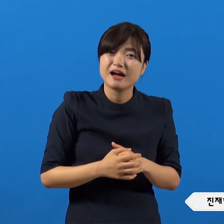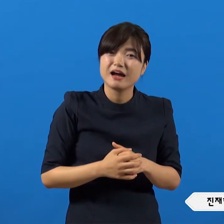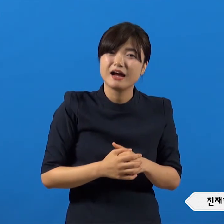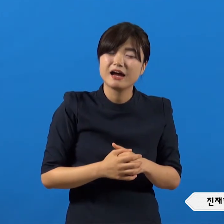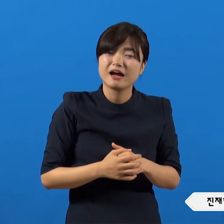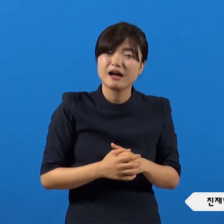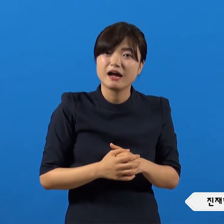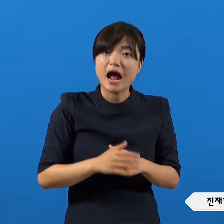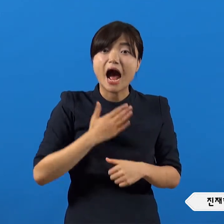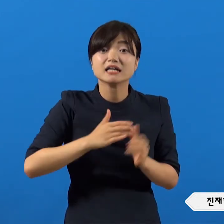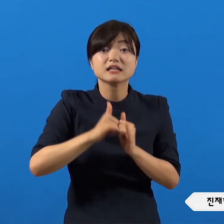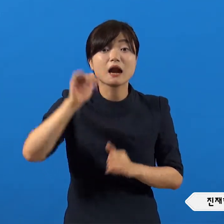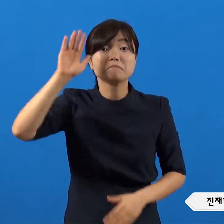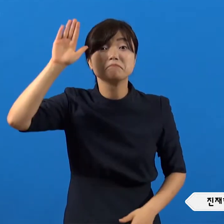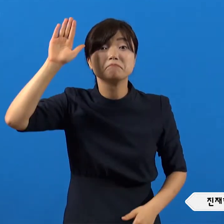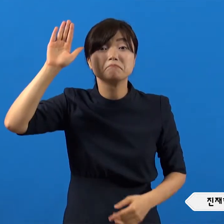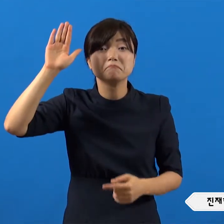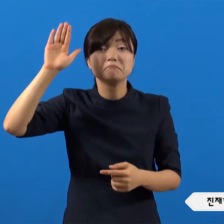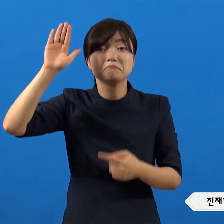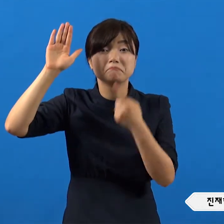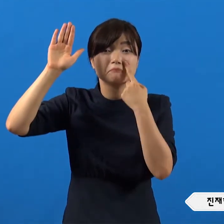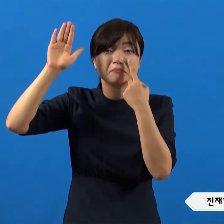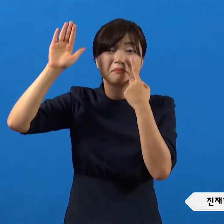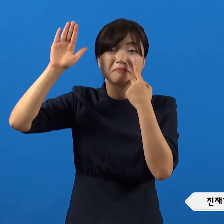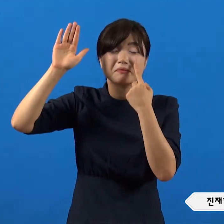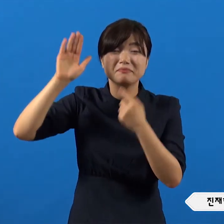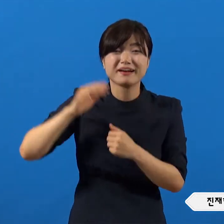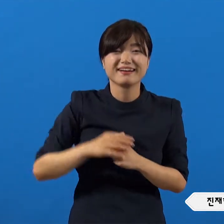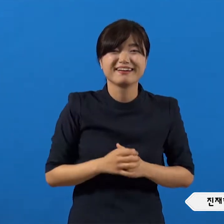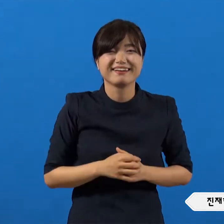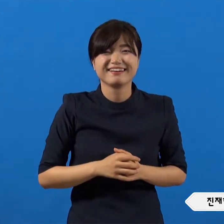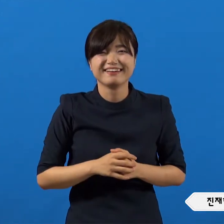혹시 아시는 분이 있으면 저에게 말씀해 주시기 바랍니다.